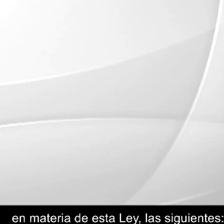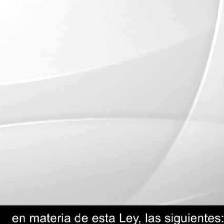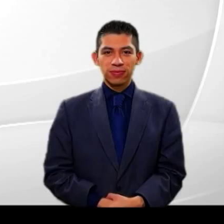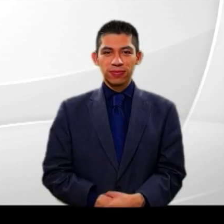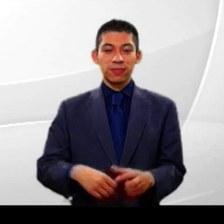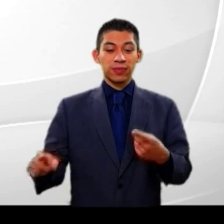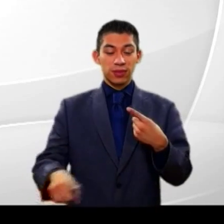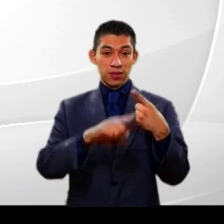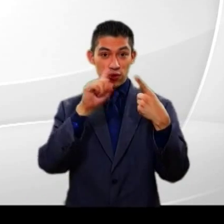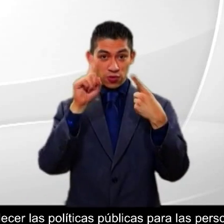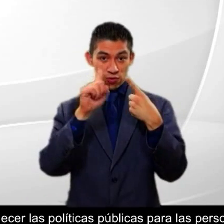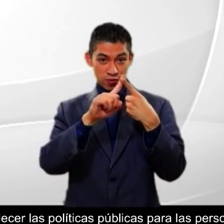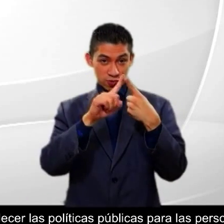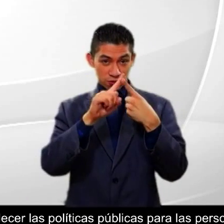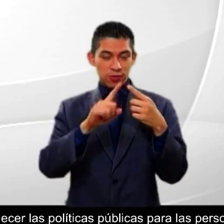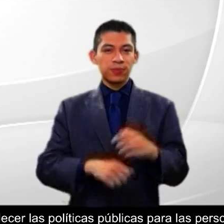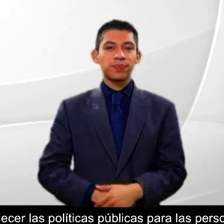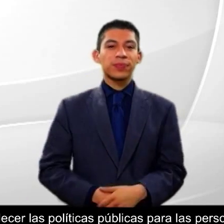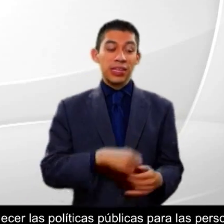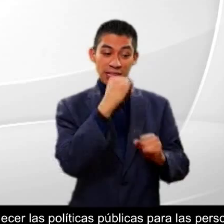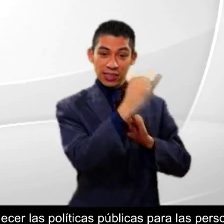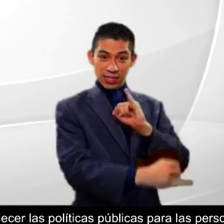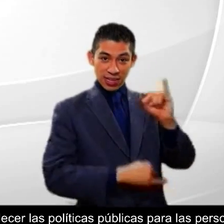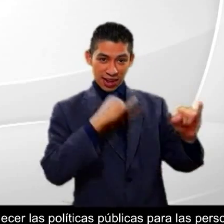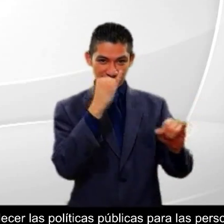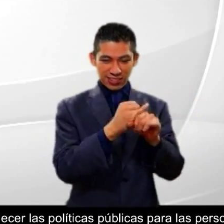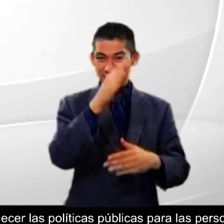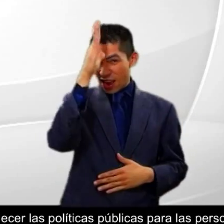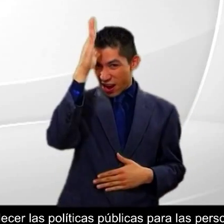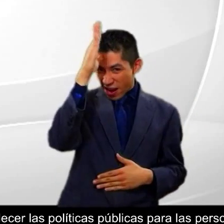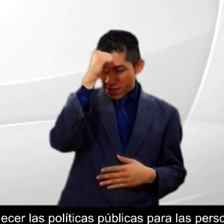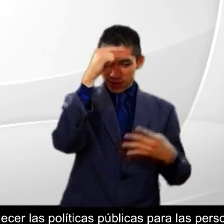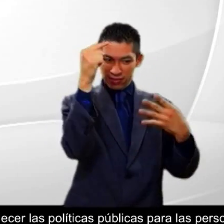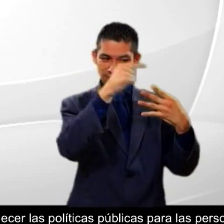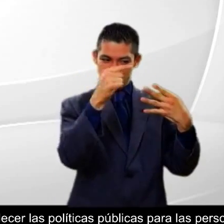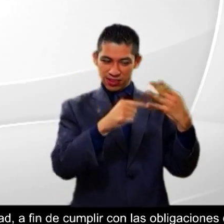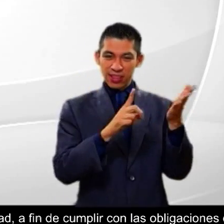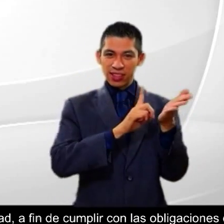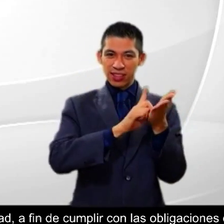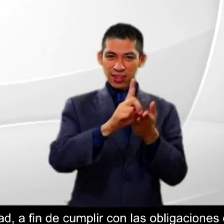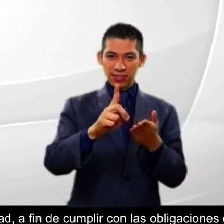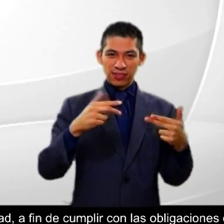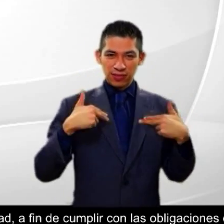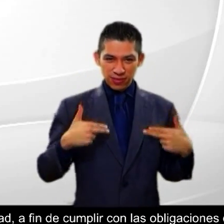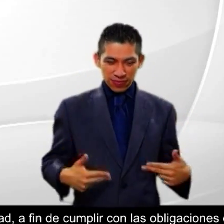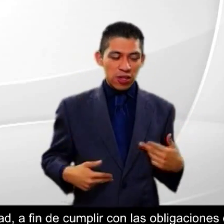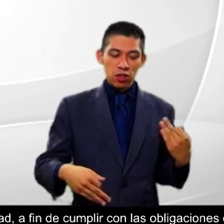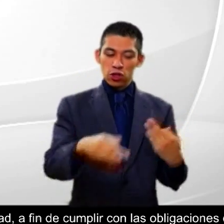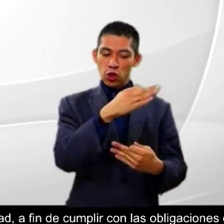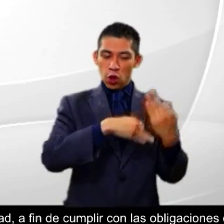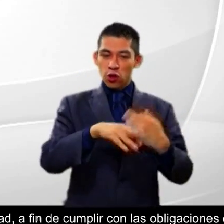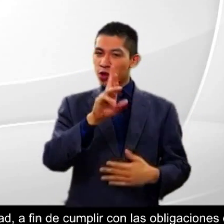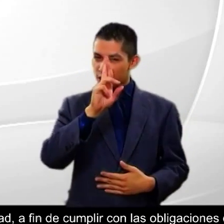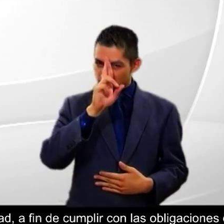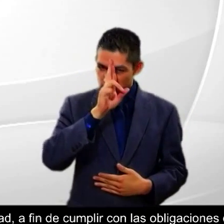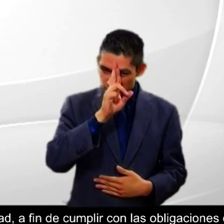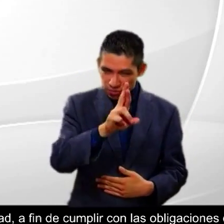1. Establecer las políticas públicas para las personas con discapacidad a fin de cumplir con las obligaciones